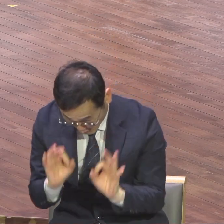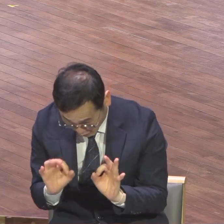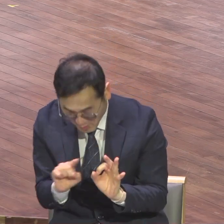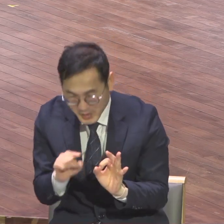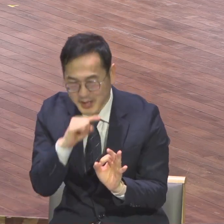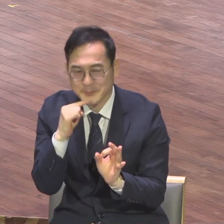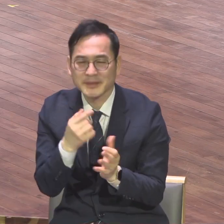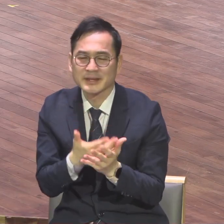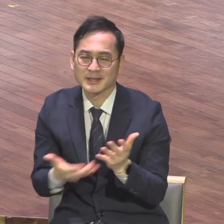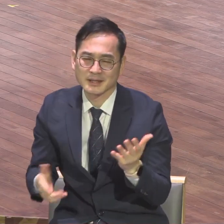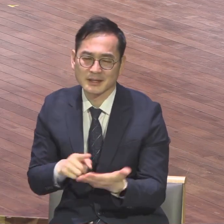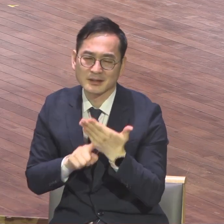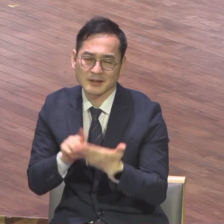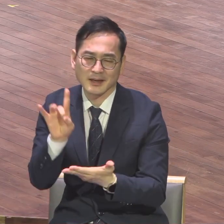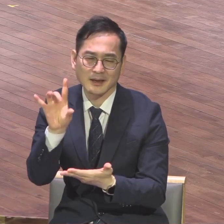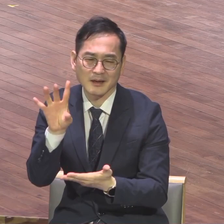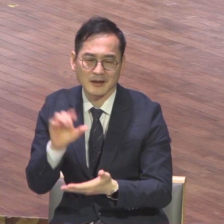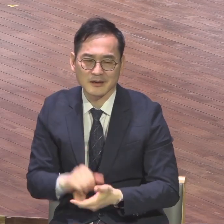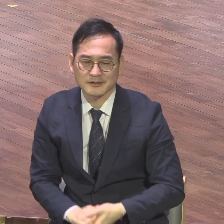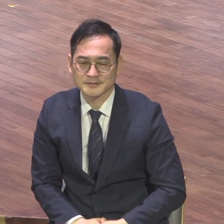피가 뚝뚝 흐른다.